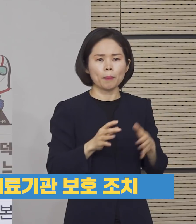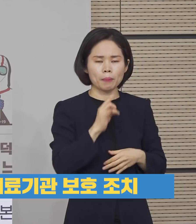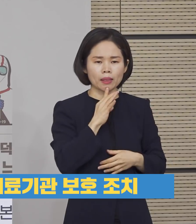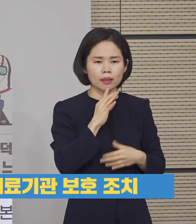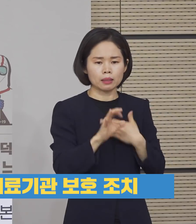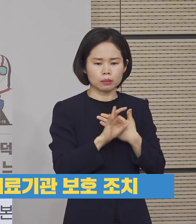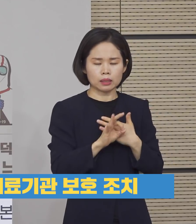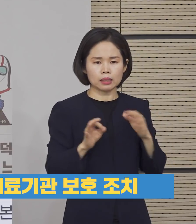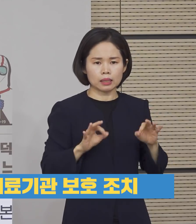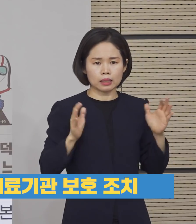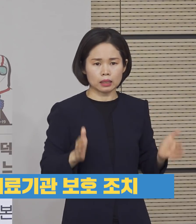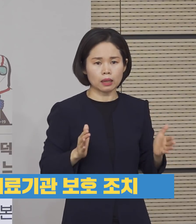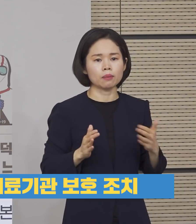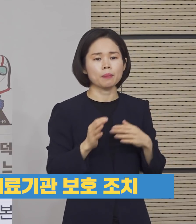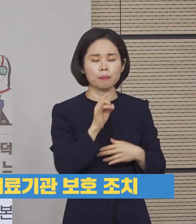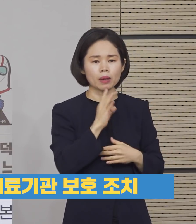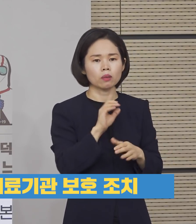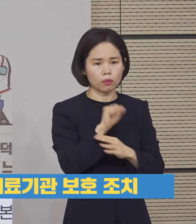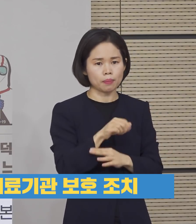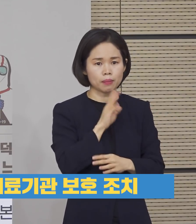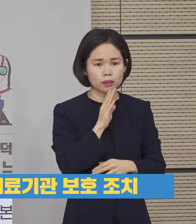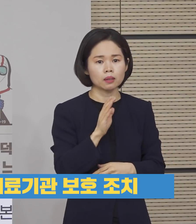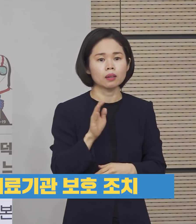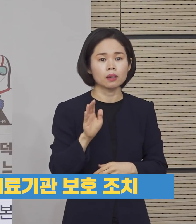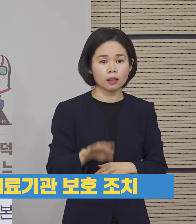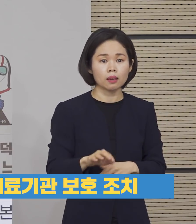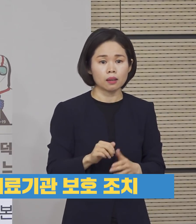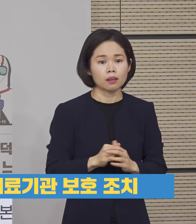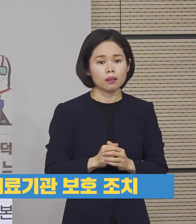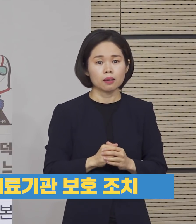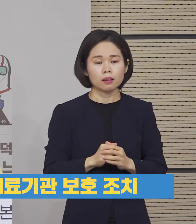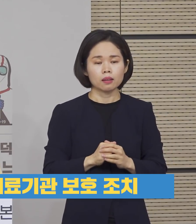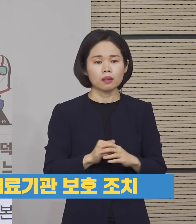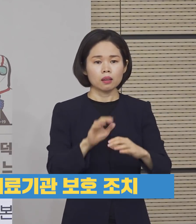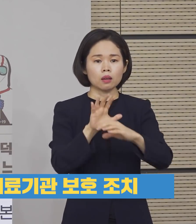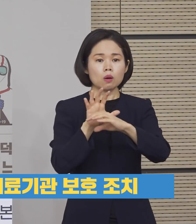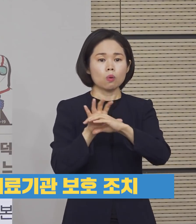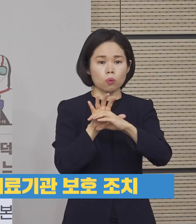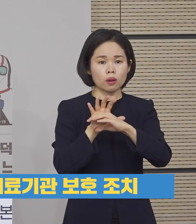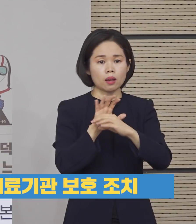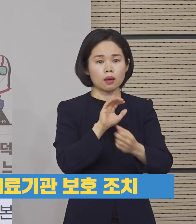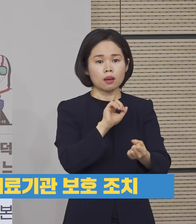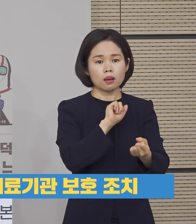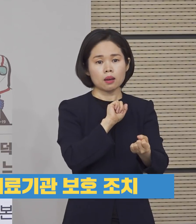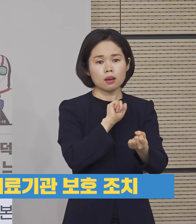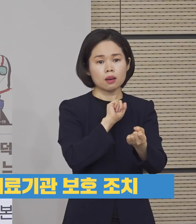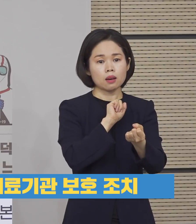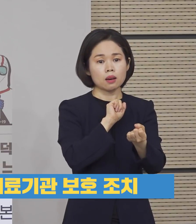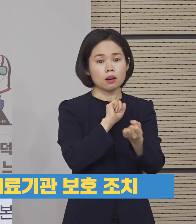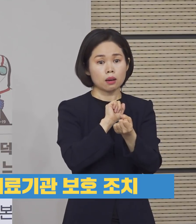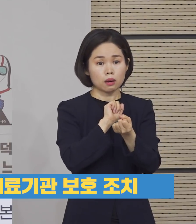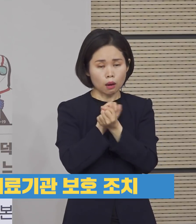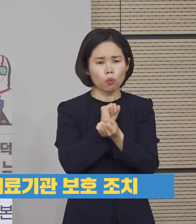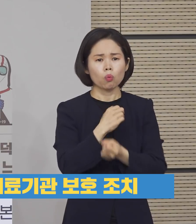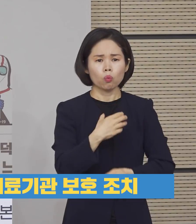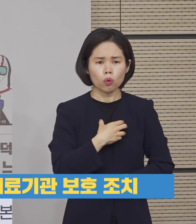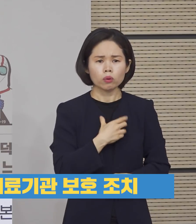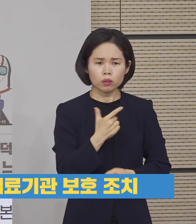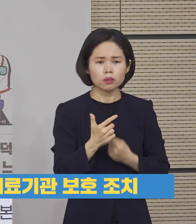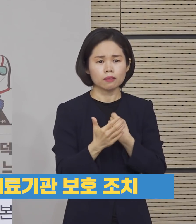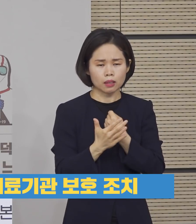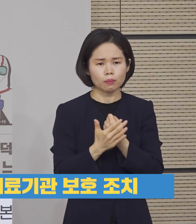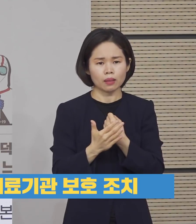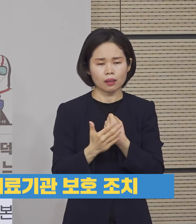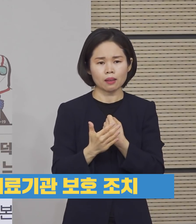있습니다만 이 기본적으로 코로나19의 감염이 이 감염 위험도가 상존하고